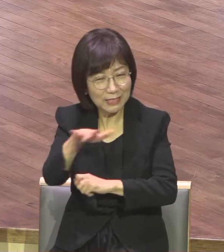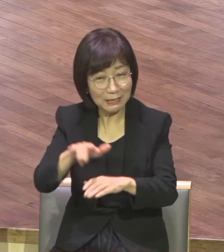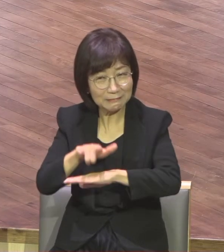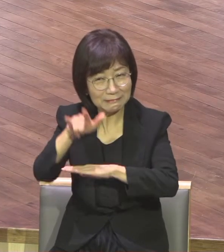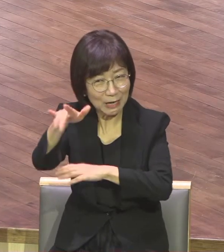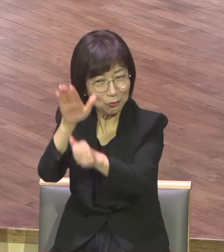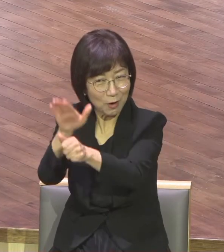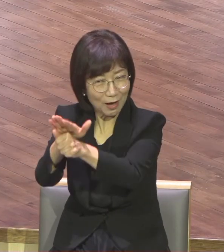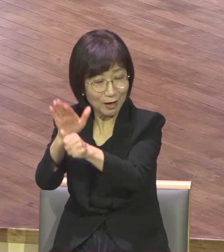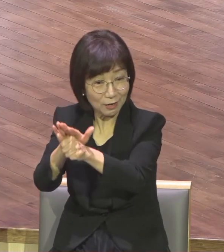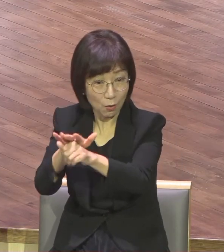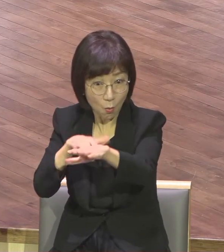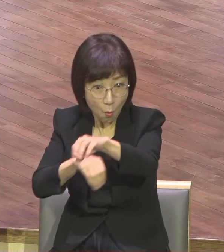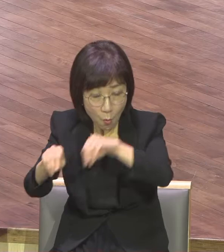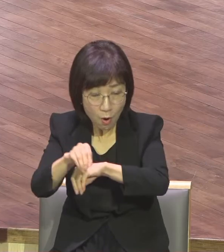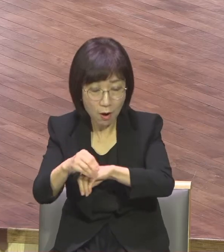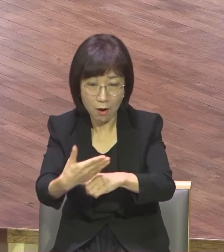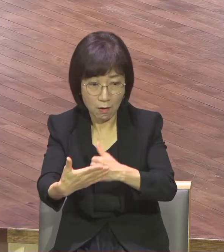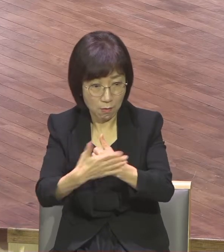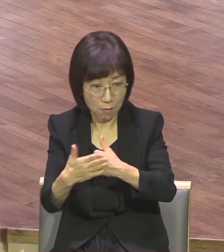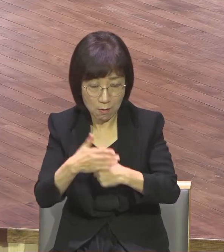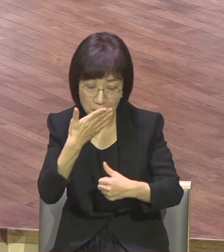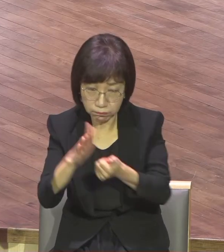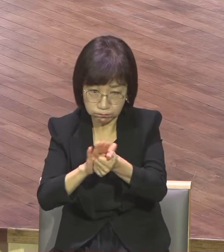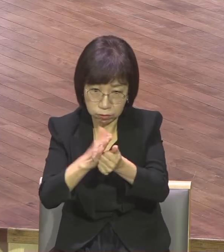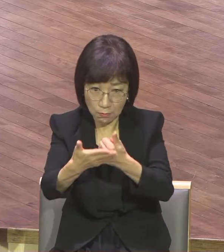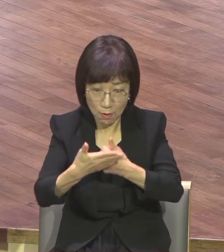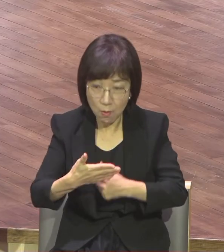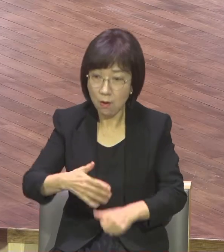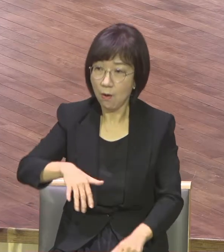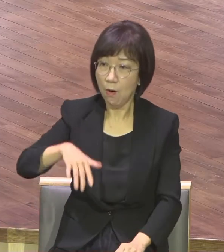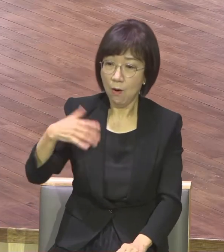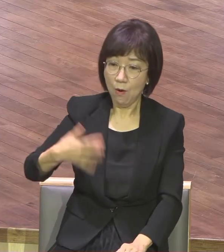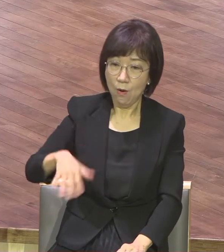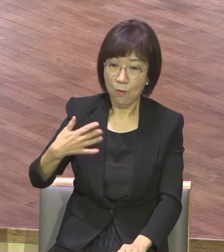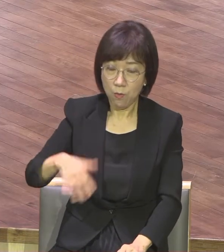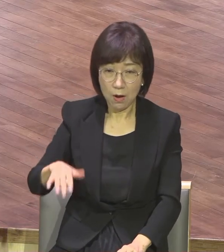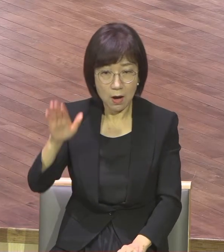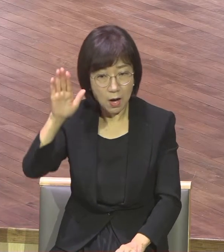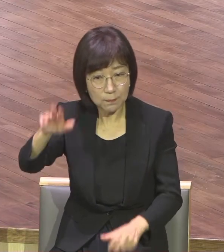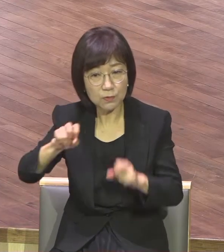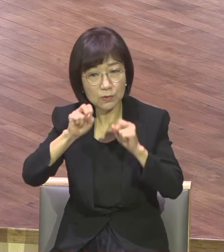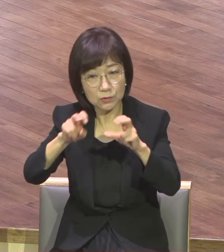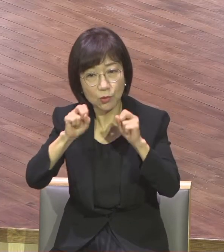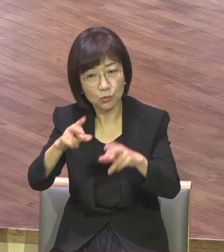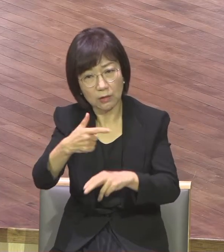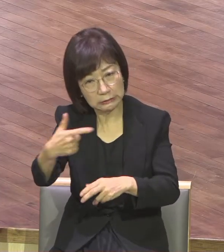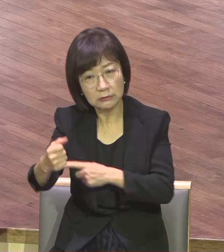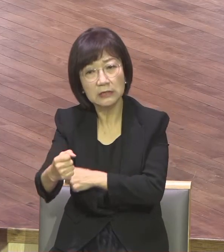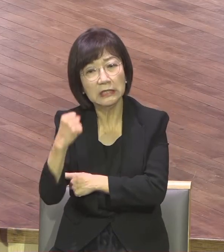사업가구나. 야, 이 장로, 이런 장로가 세워지니까 앞으로 큰 힘을 얻겠구나.